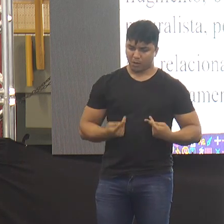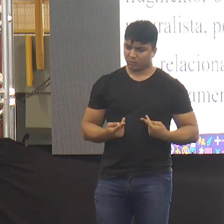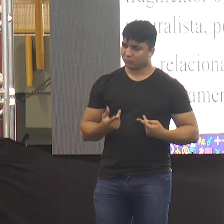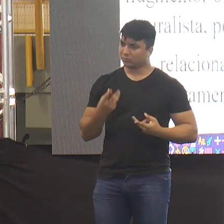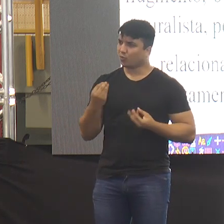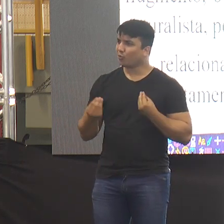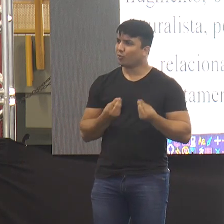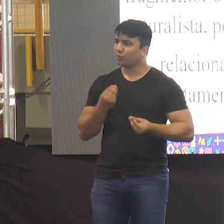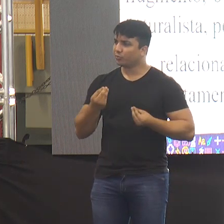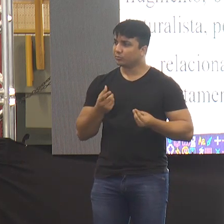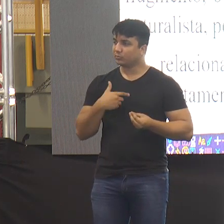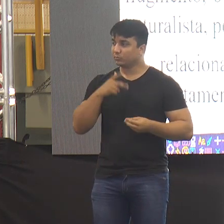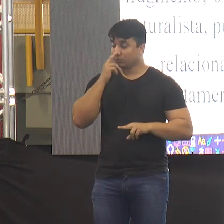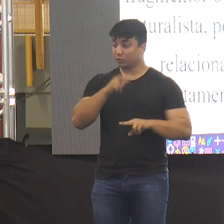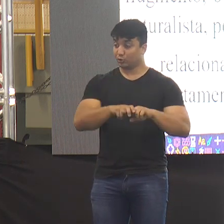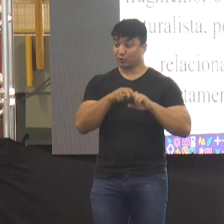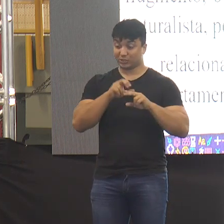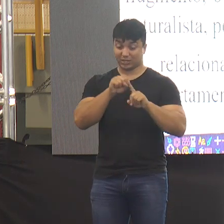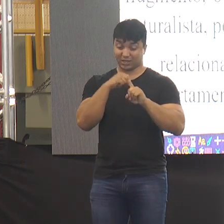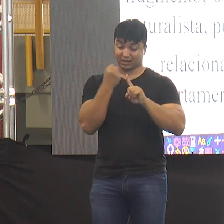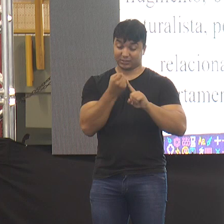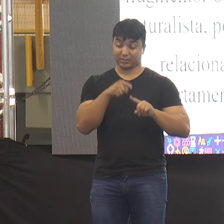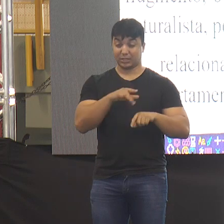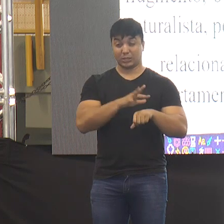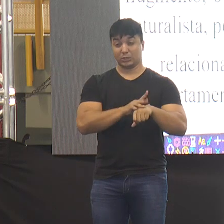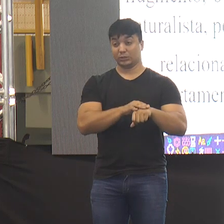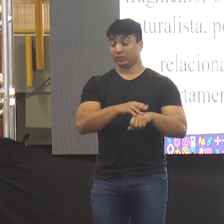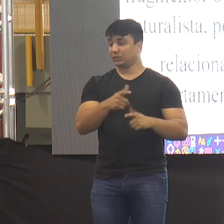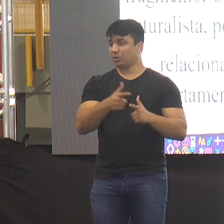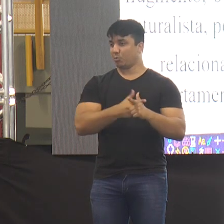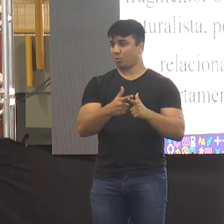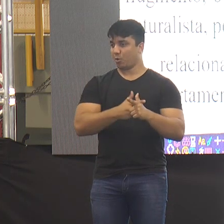outro, é uma sociedade doente.